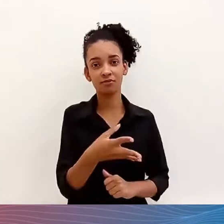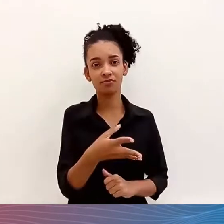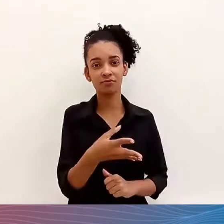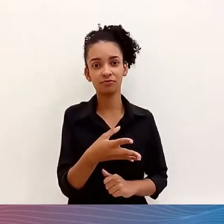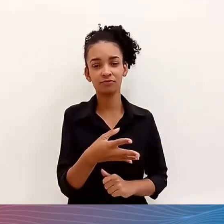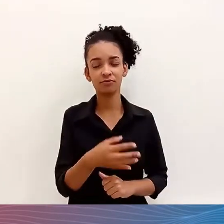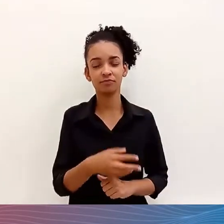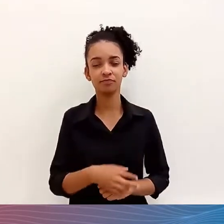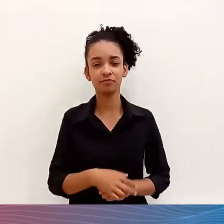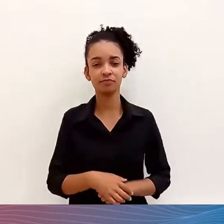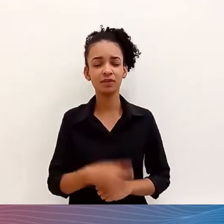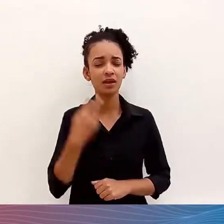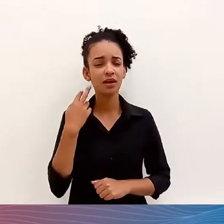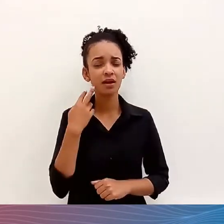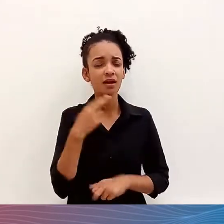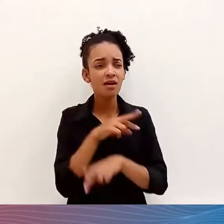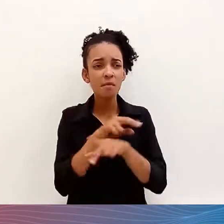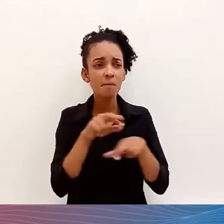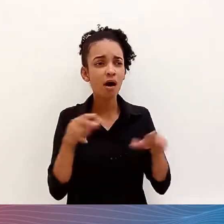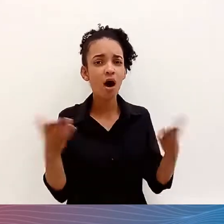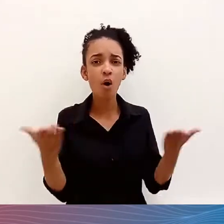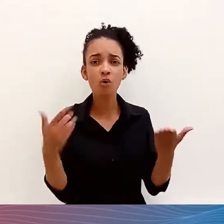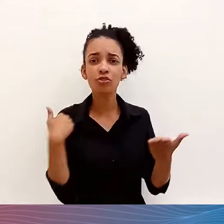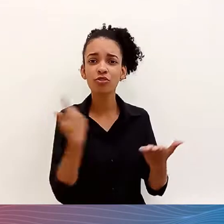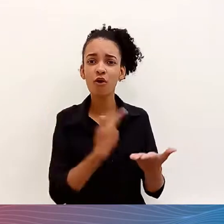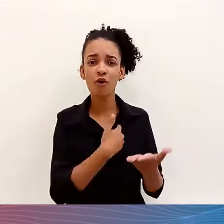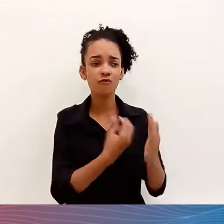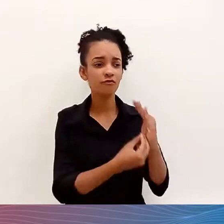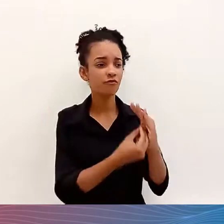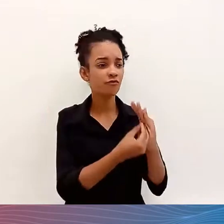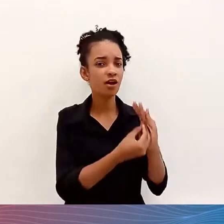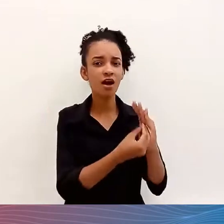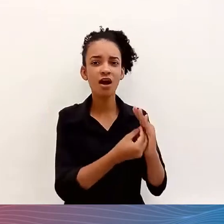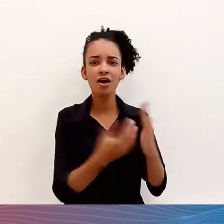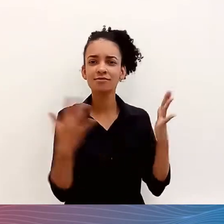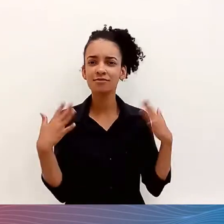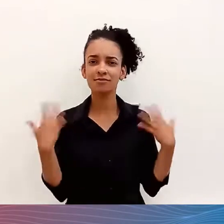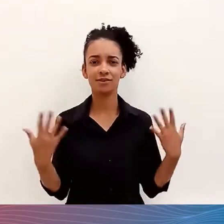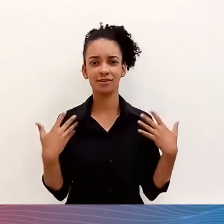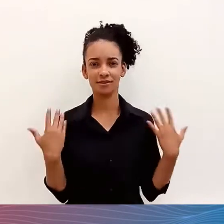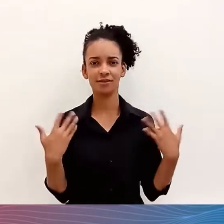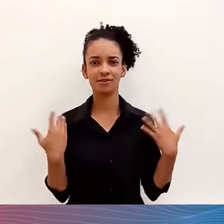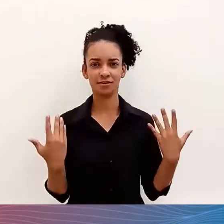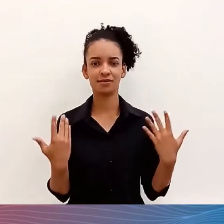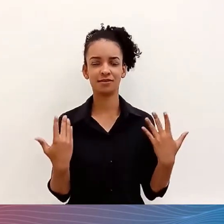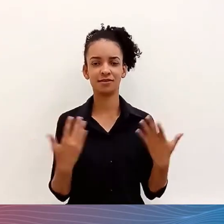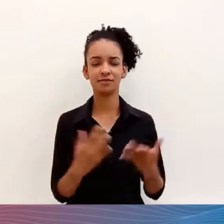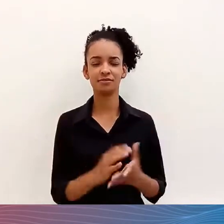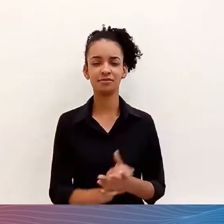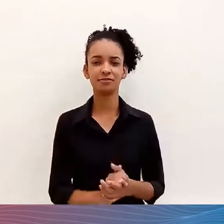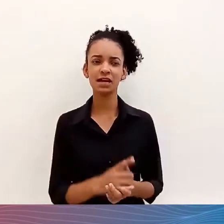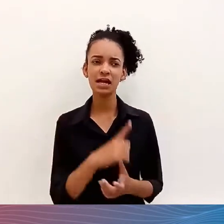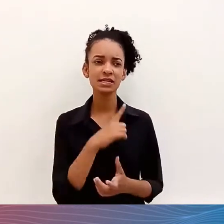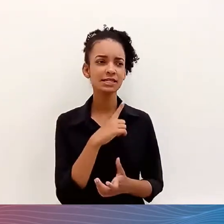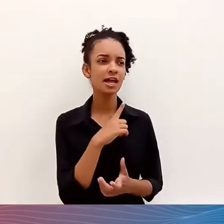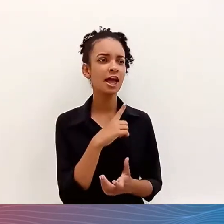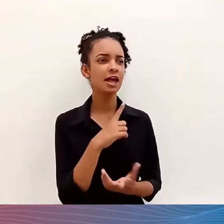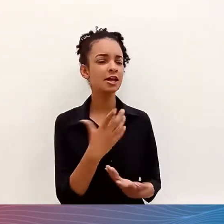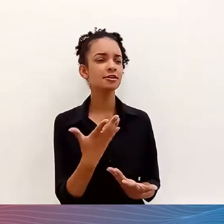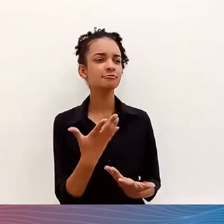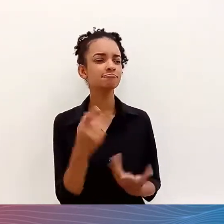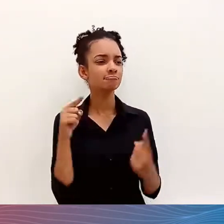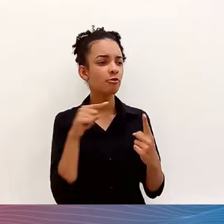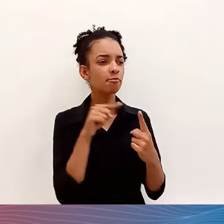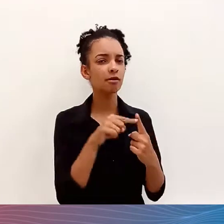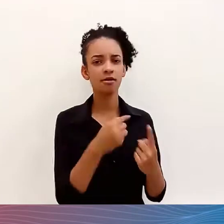vivemos a vida da igreja com alegria. Nós vemos sentido na nossa vida, não é isso? Ali habitou a tua grei,